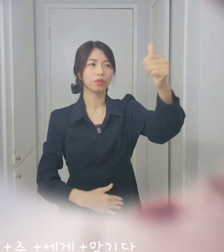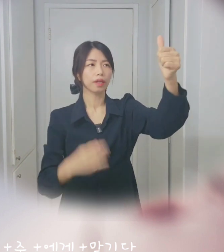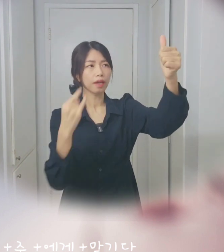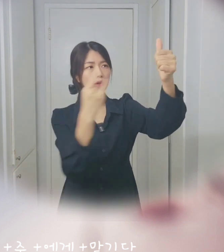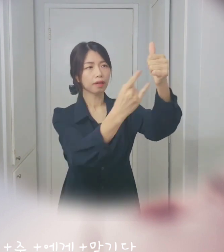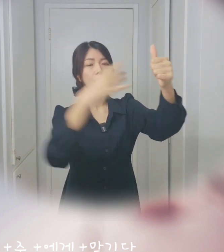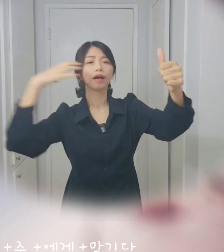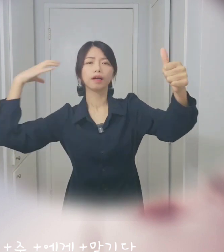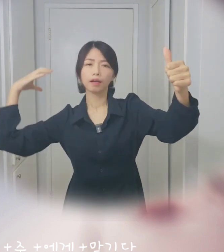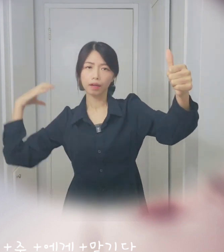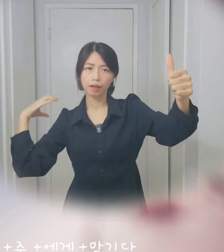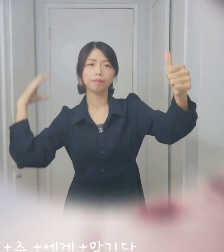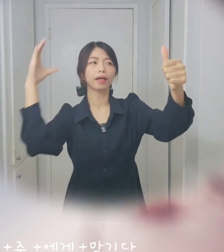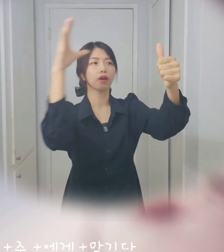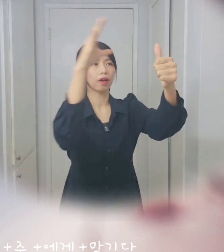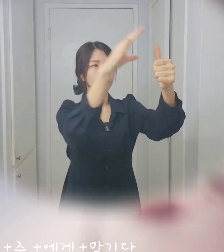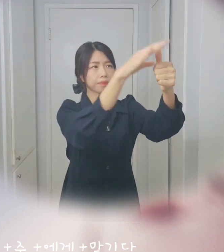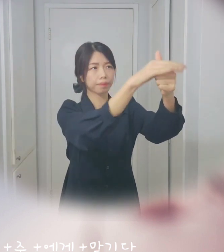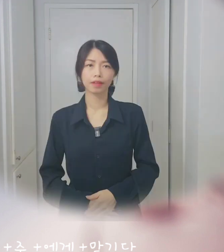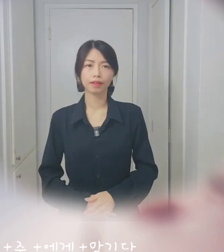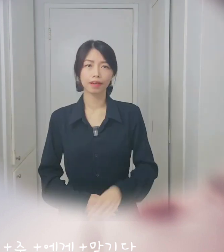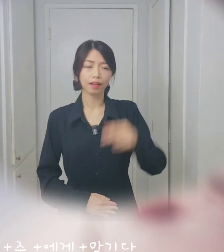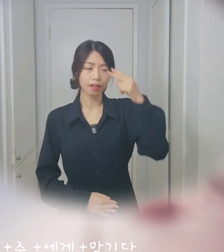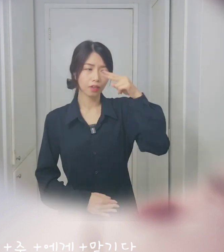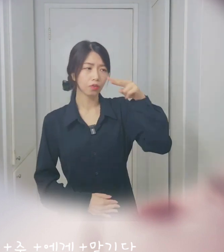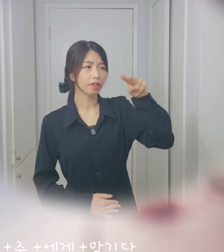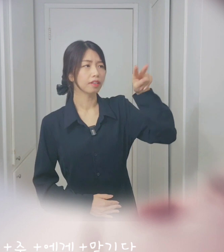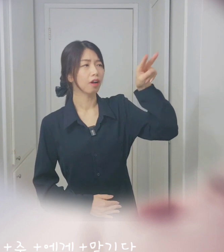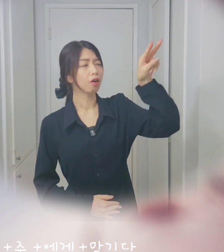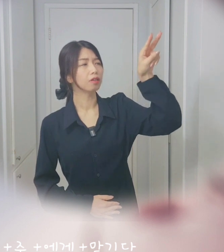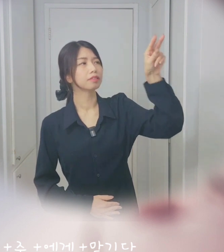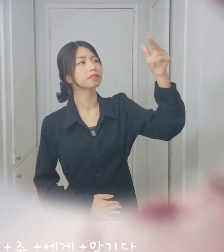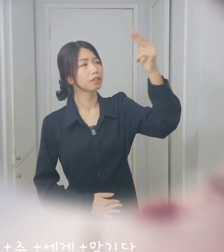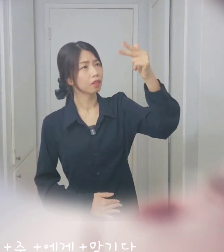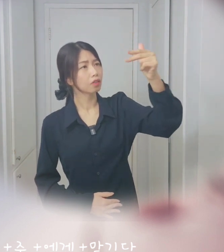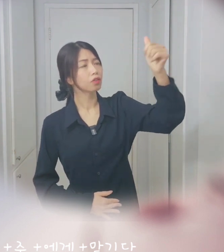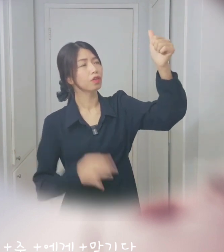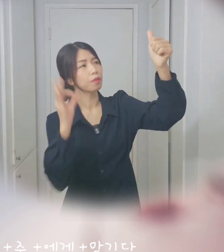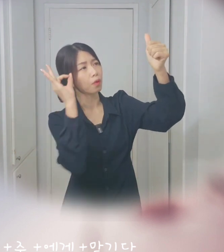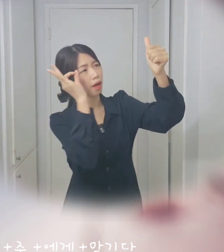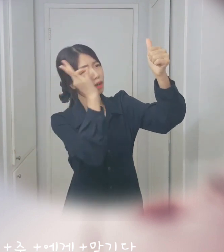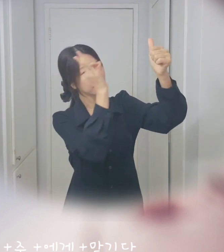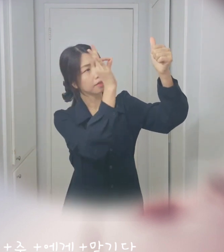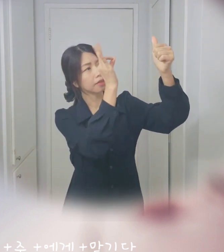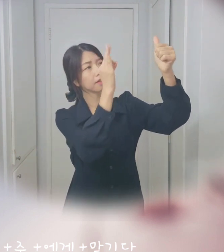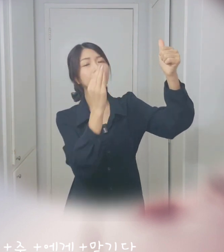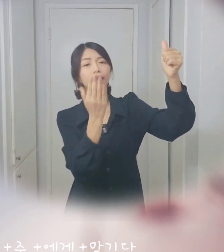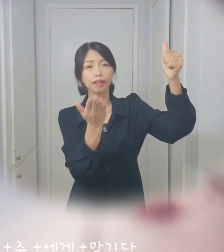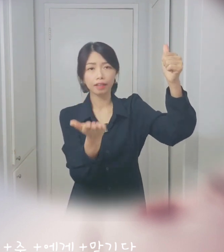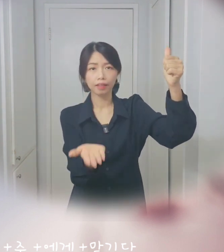죽게 맡겨라 눈을 들어 주를 보라